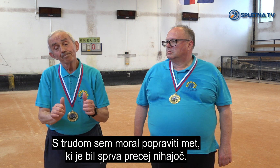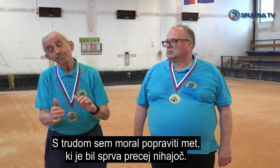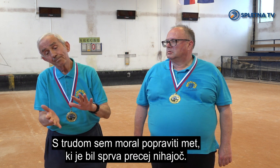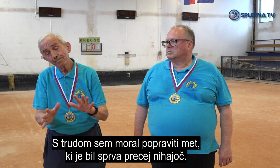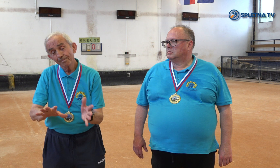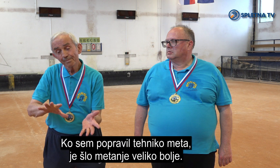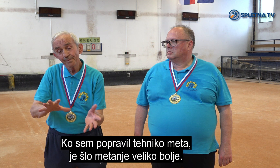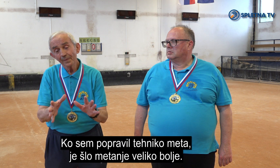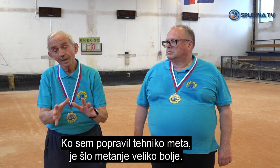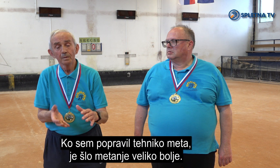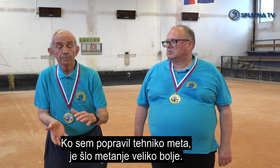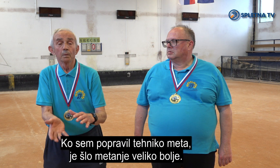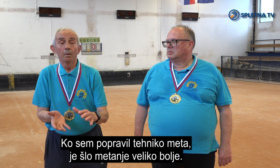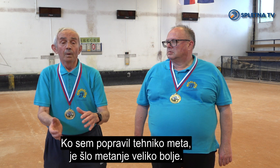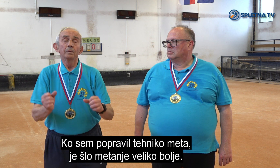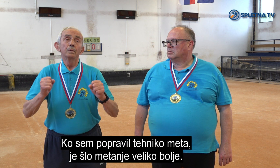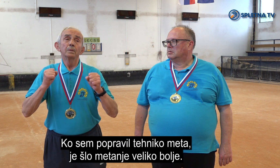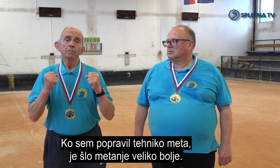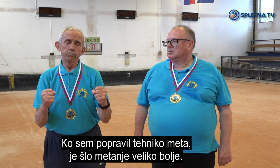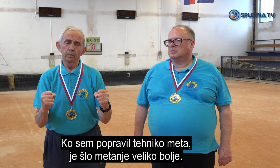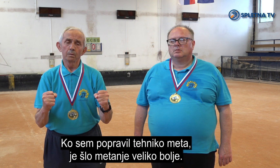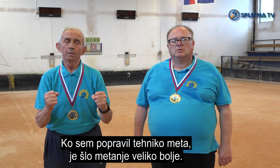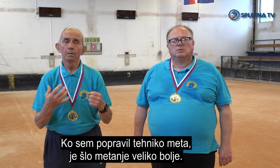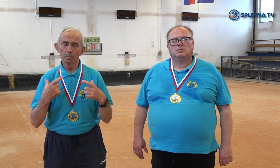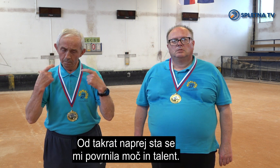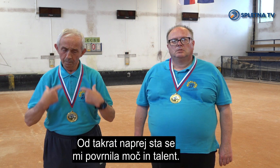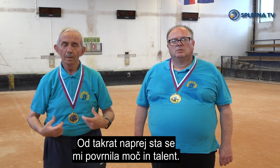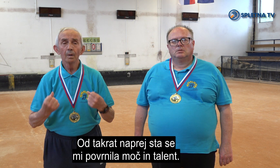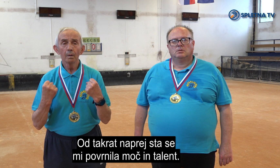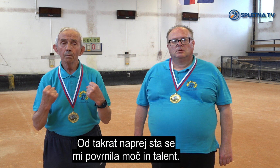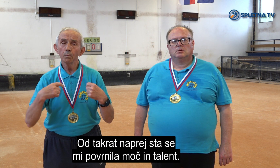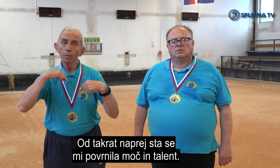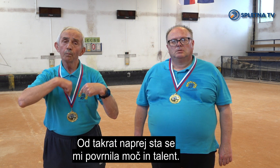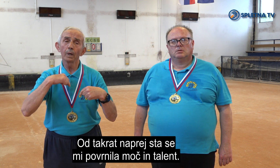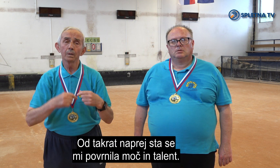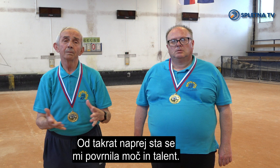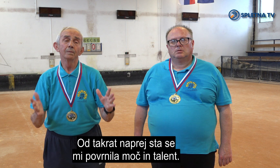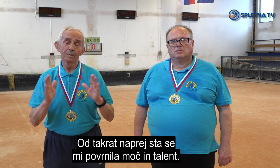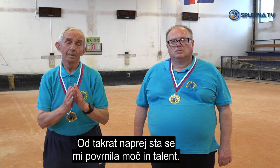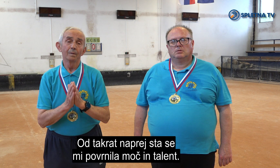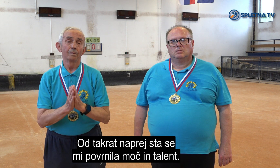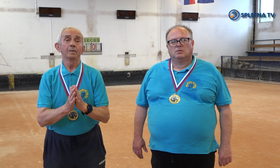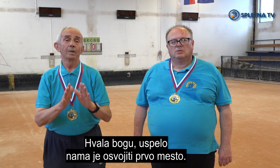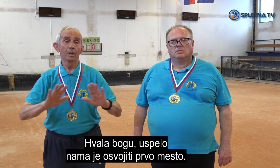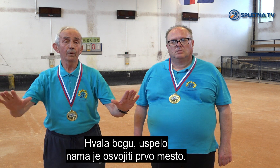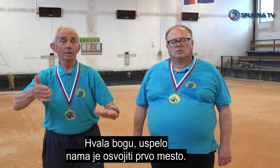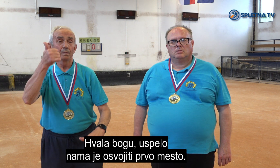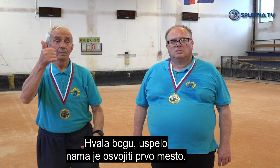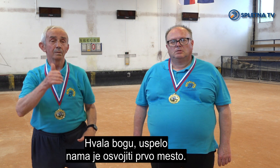Wait for me, gotta dial up. Can't call my landline cause it's all tied up. Just bike over then. Oh, oh, oh.